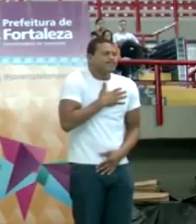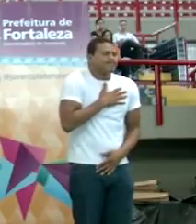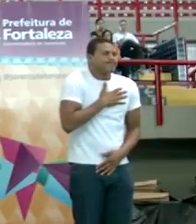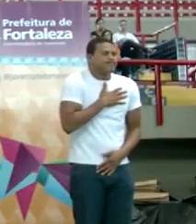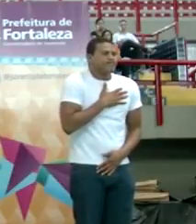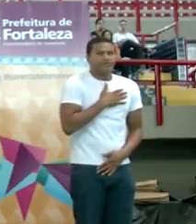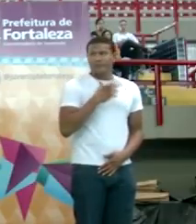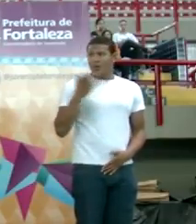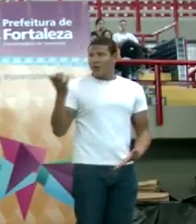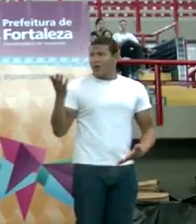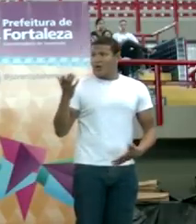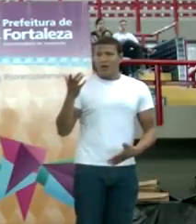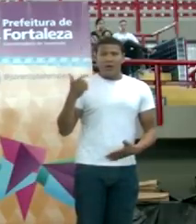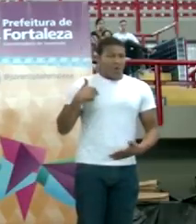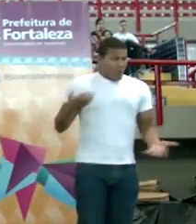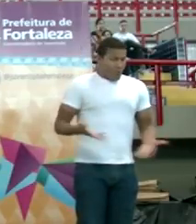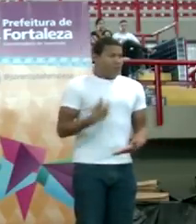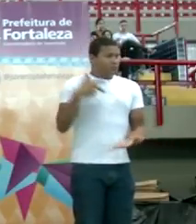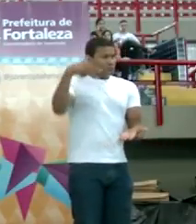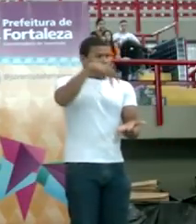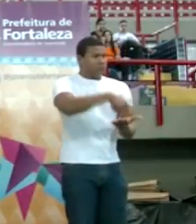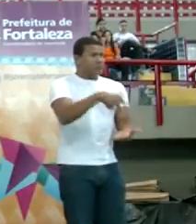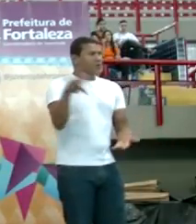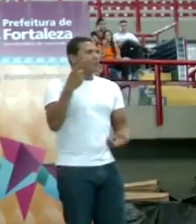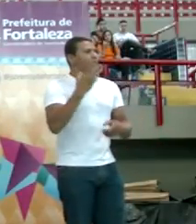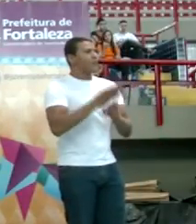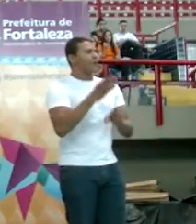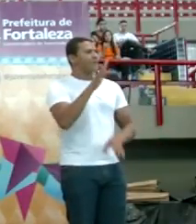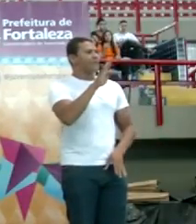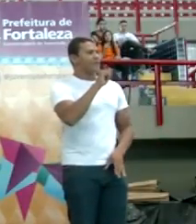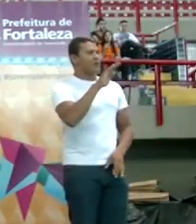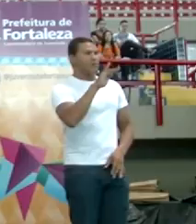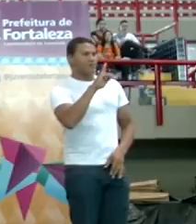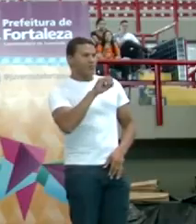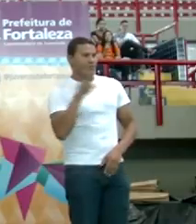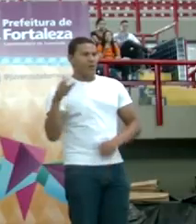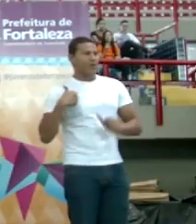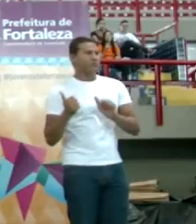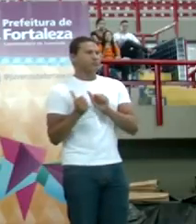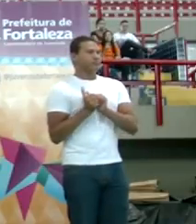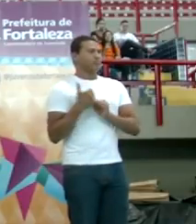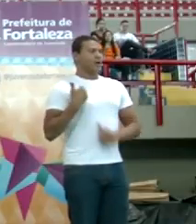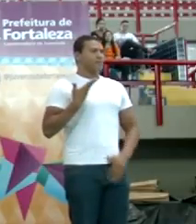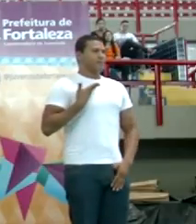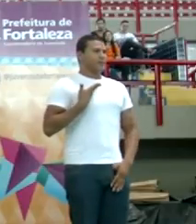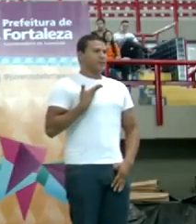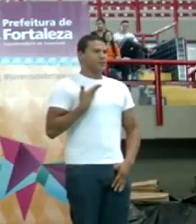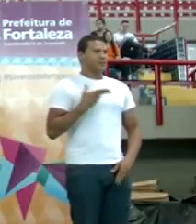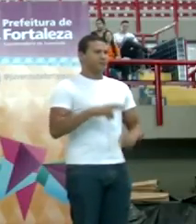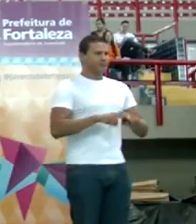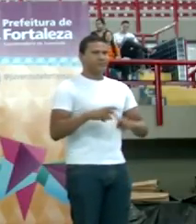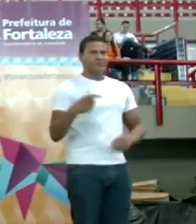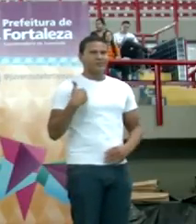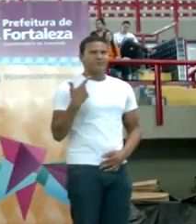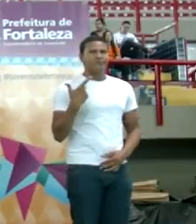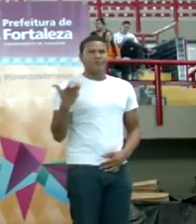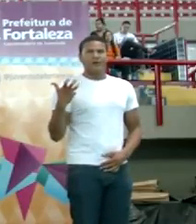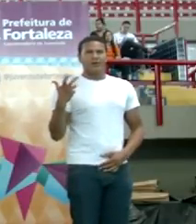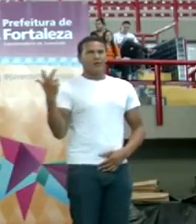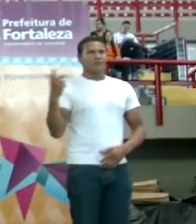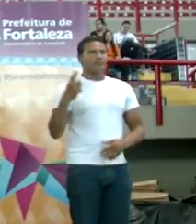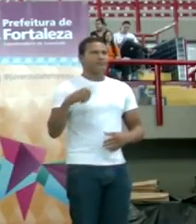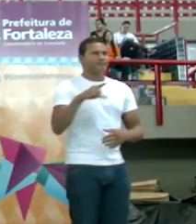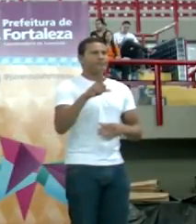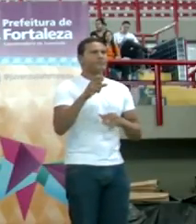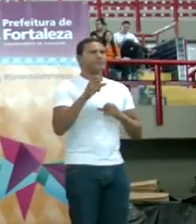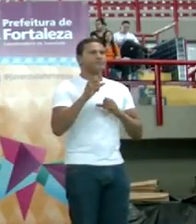amigo Fábio trabalhou comigo na época. E eu estou dando aula aqui exatamente por uma coisa mais óbvia possível. Que